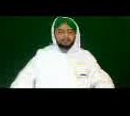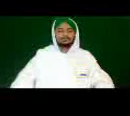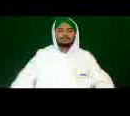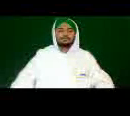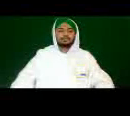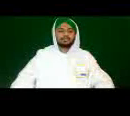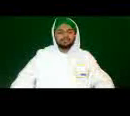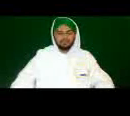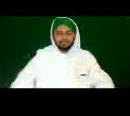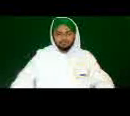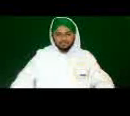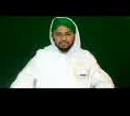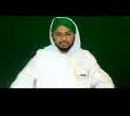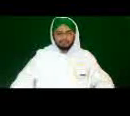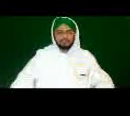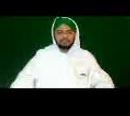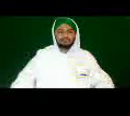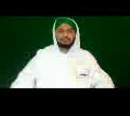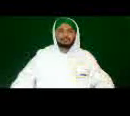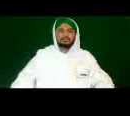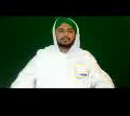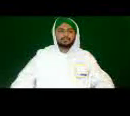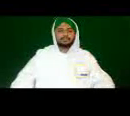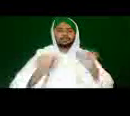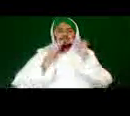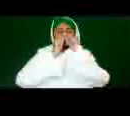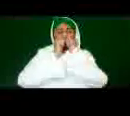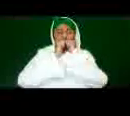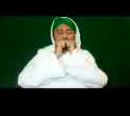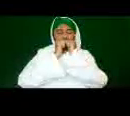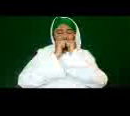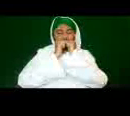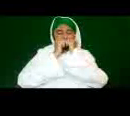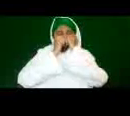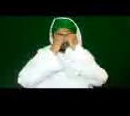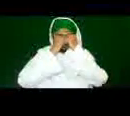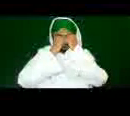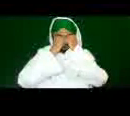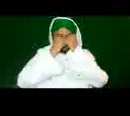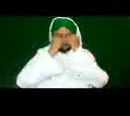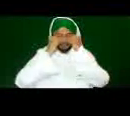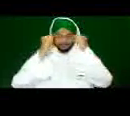صلو علی الحبیب صلی اللہ تعالی علی محمد.